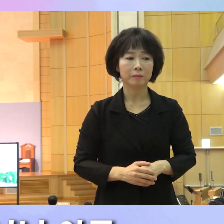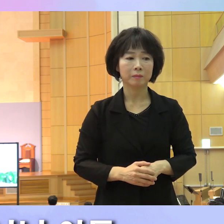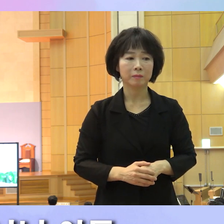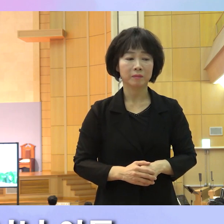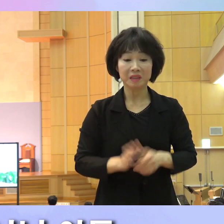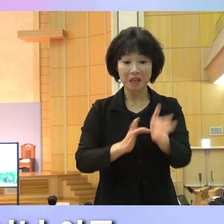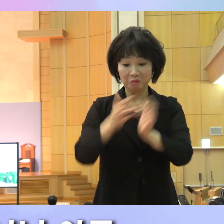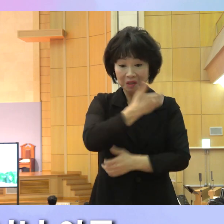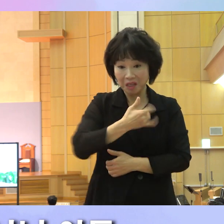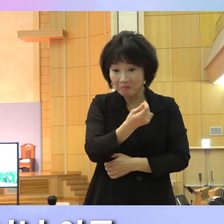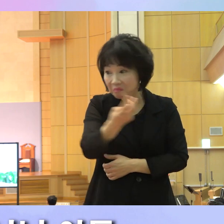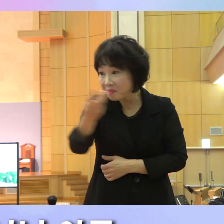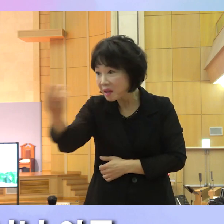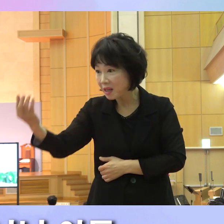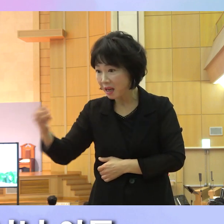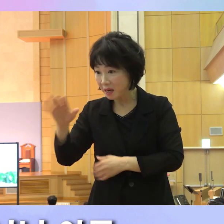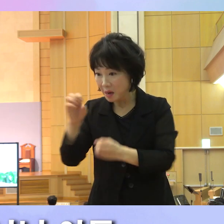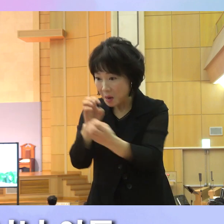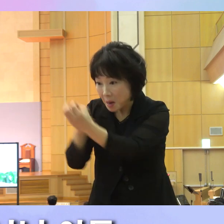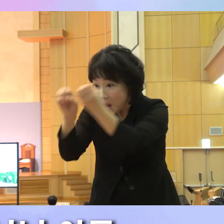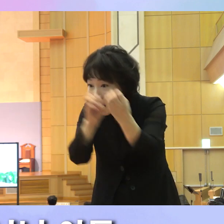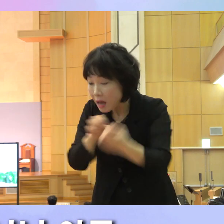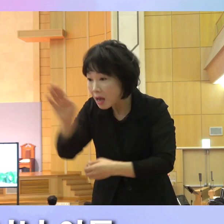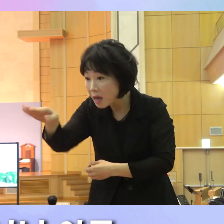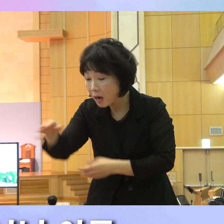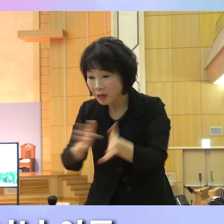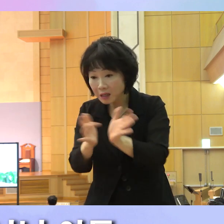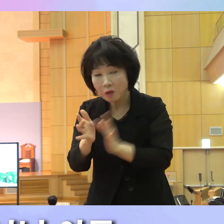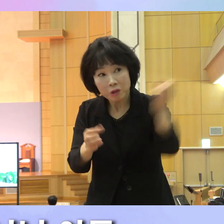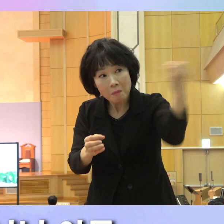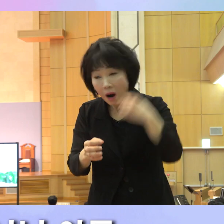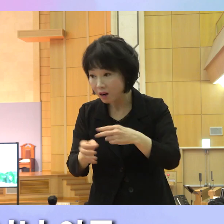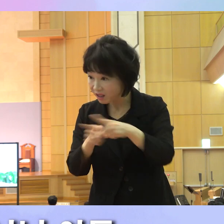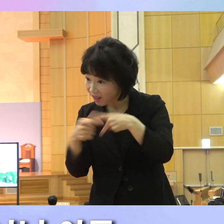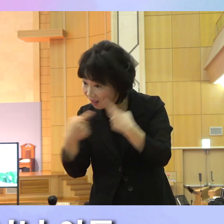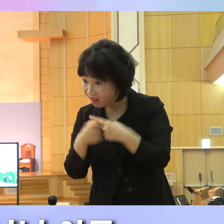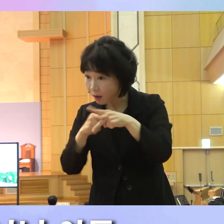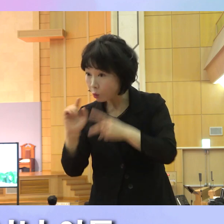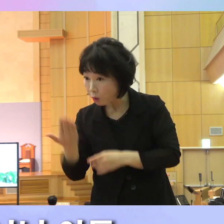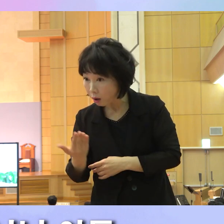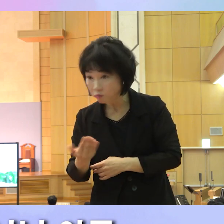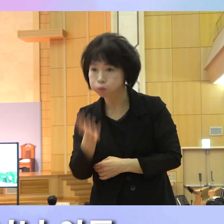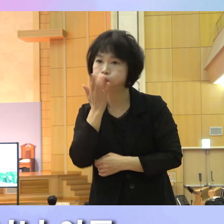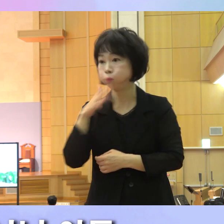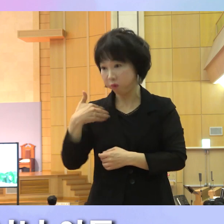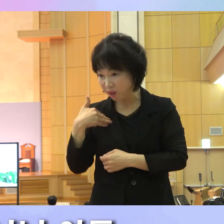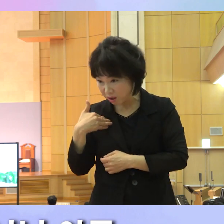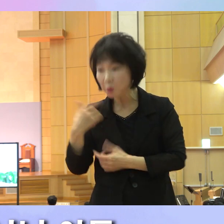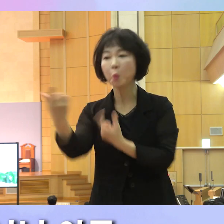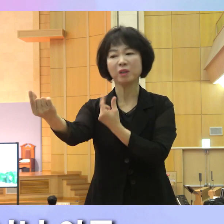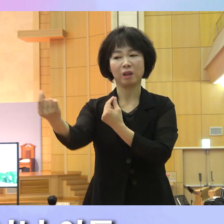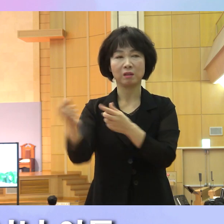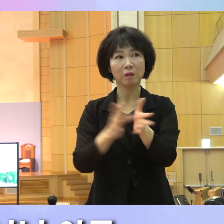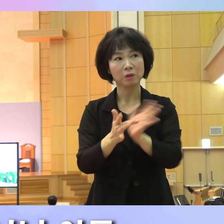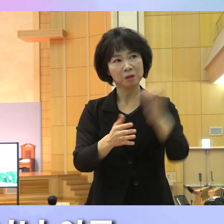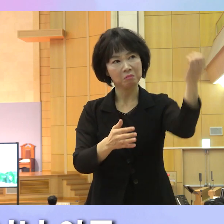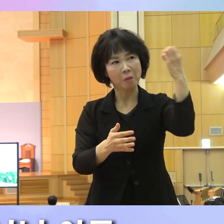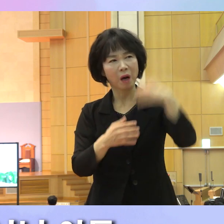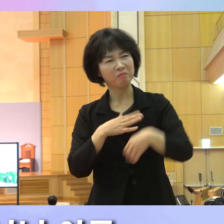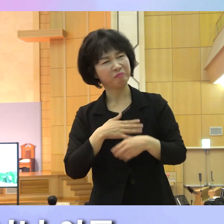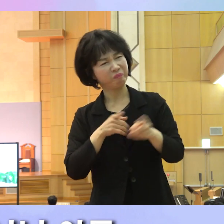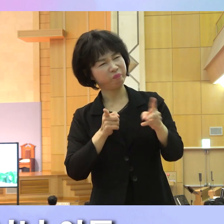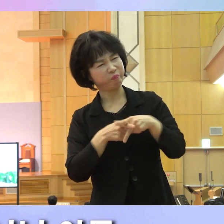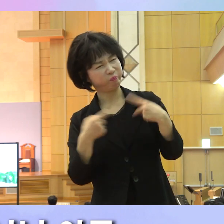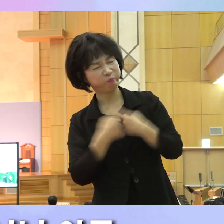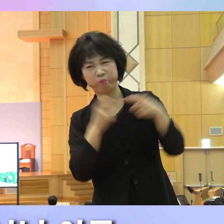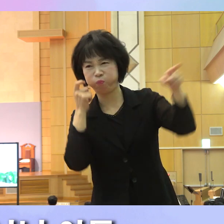가냐? 아니. 너 무슨 말인지 알아? 모르겠어. 예수님 좀 이상한 말 하는 거 아니야?